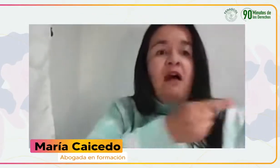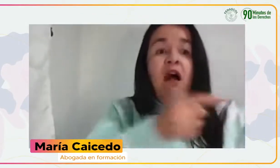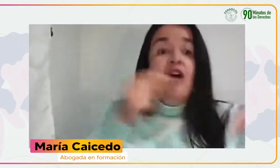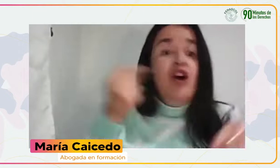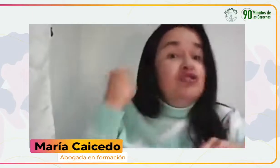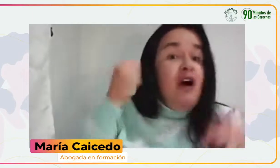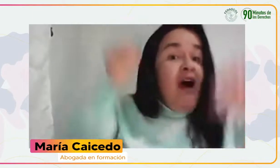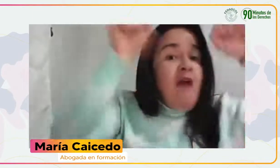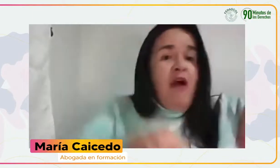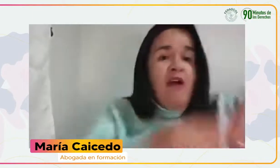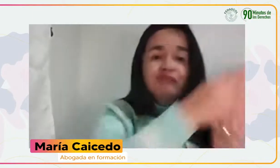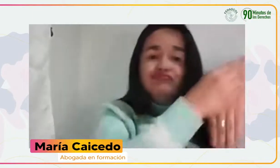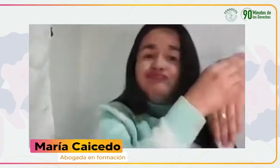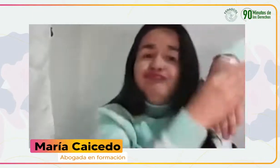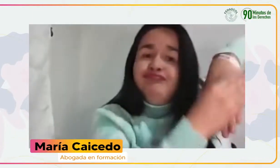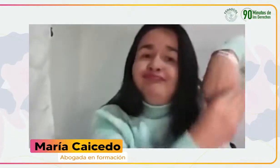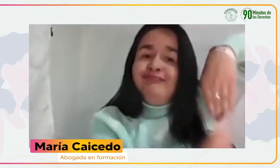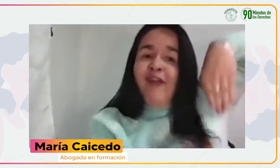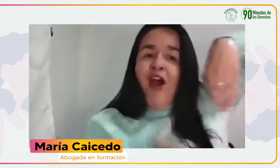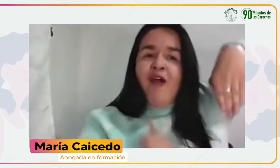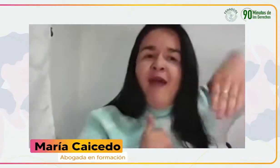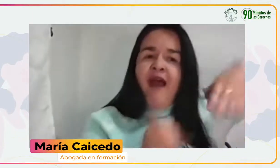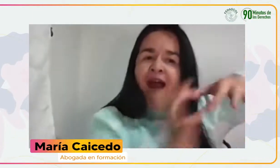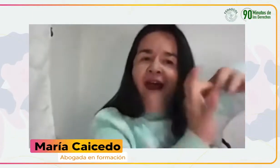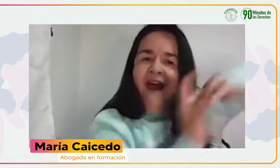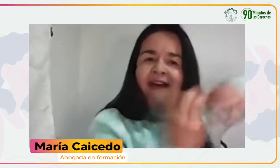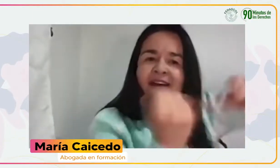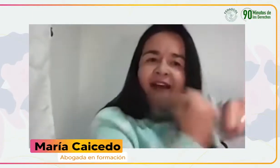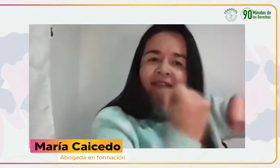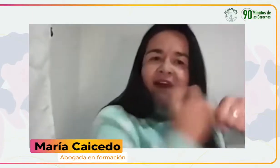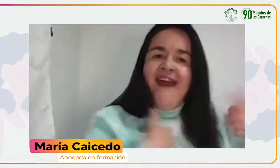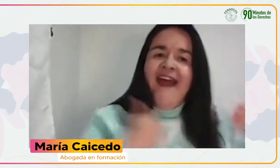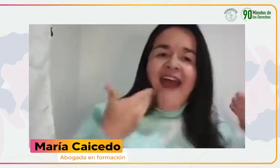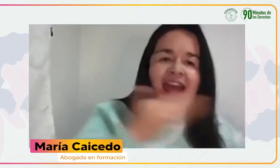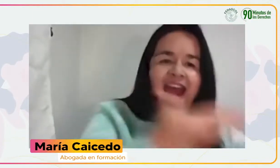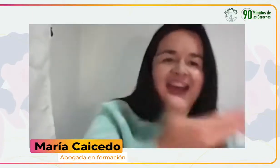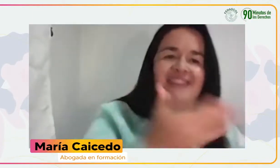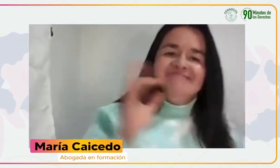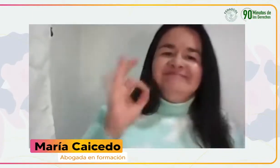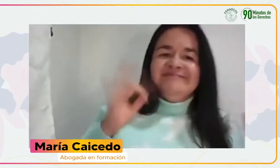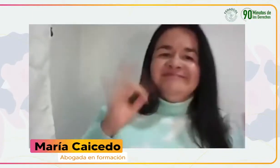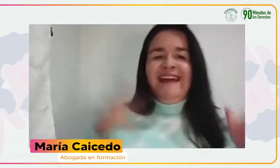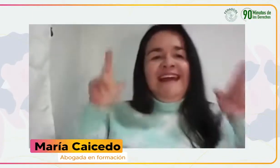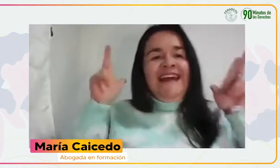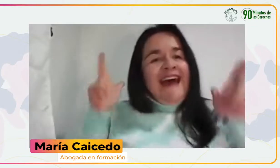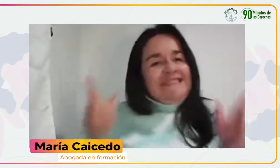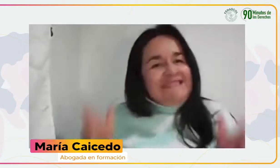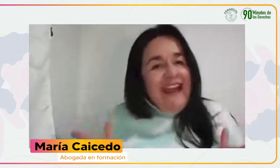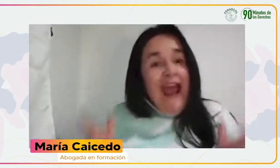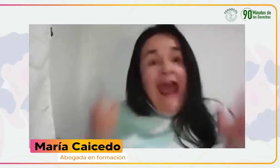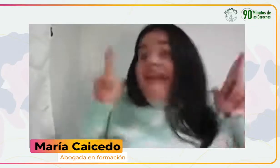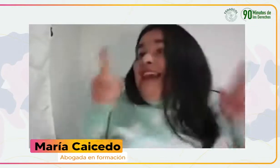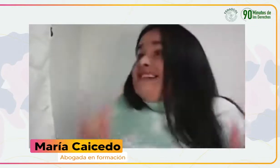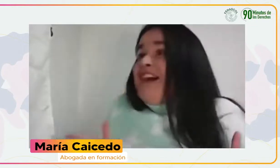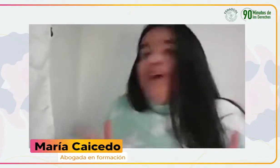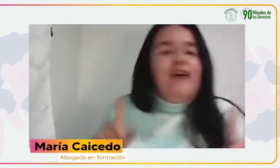me puse en la pelea y realmente yo como suramericana realmente